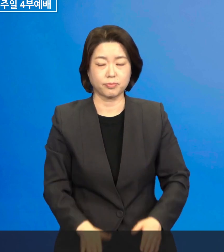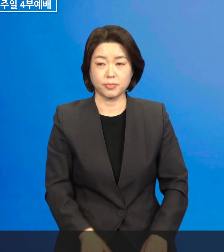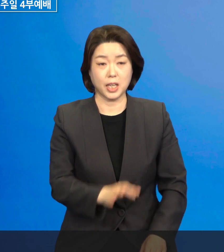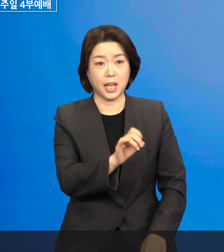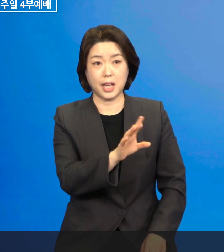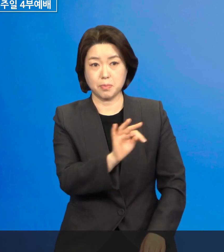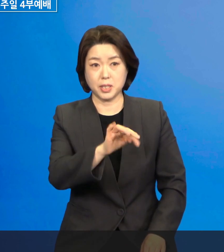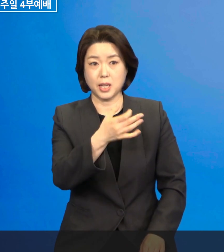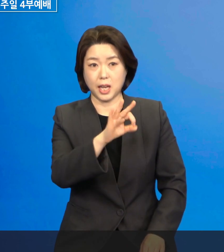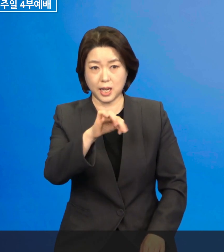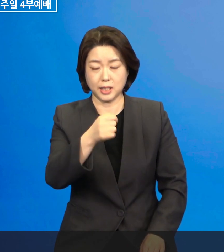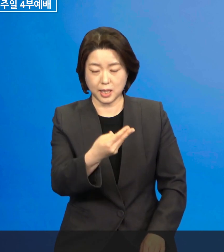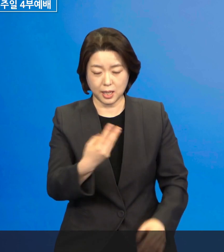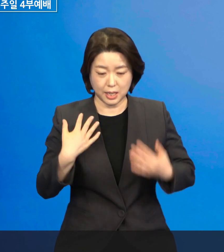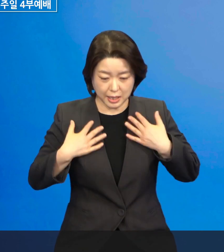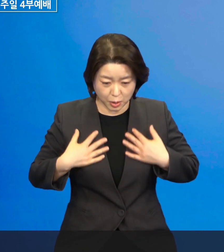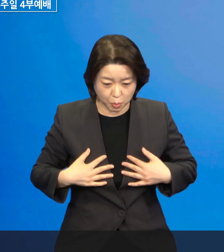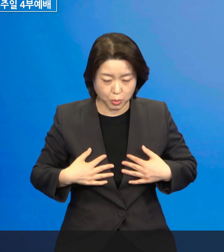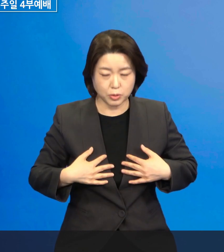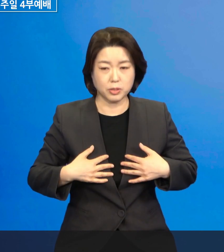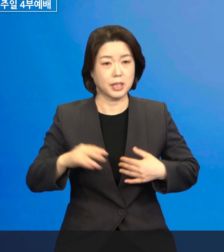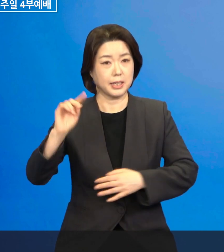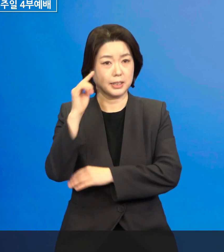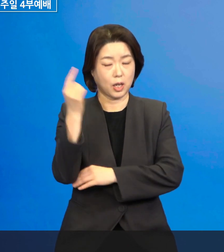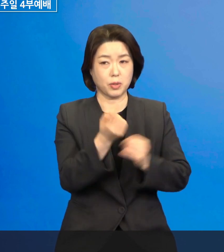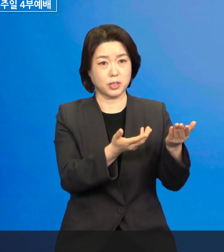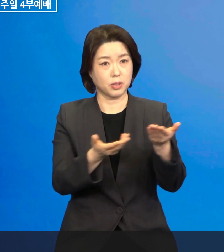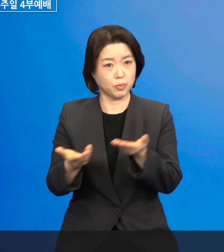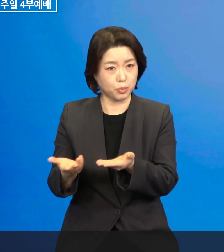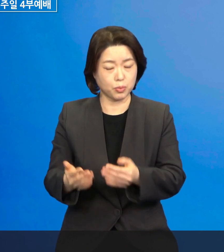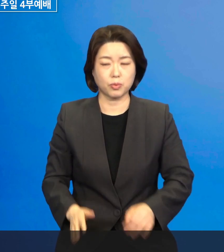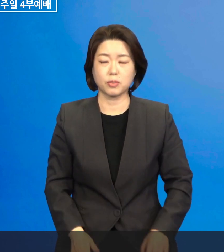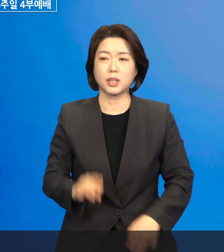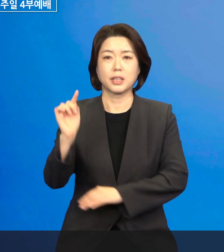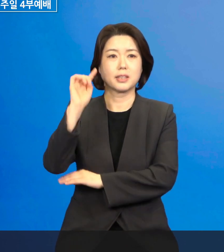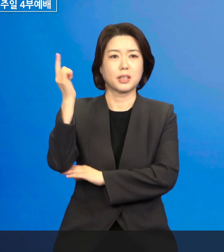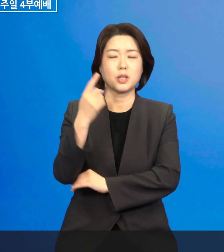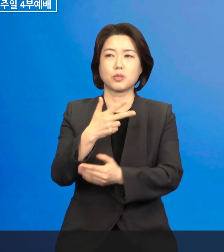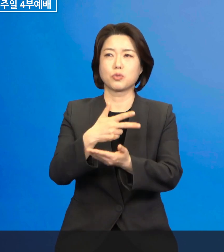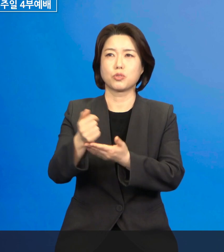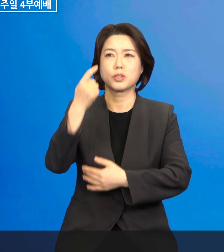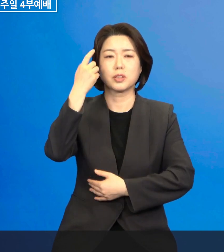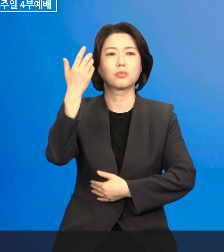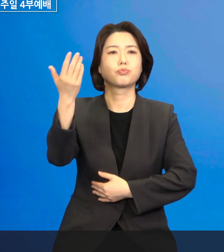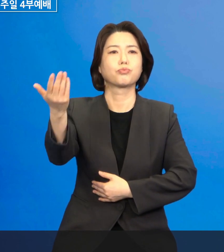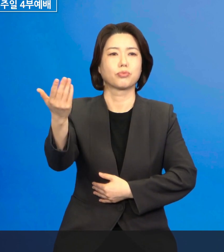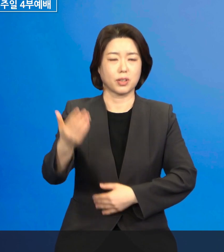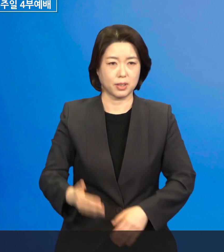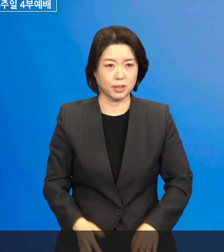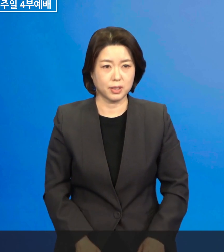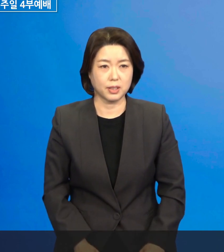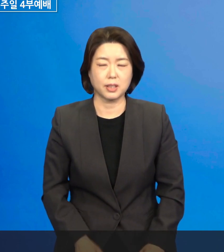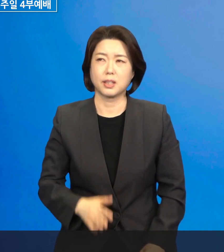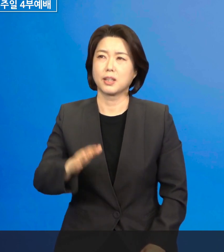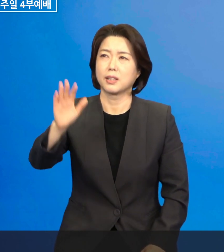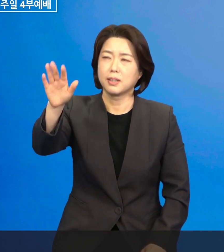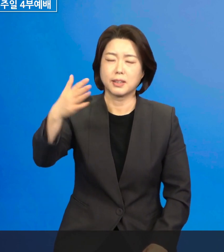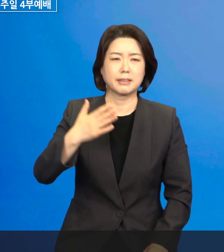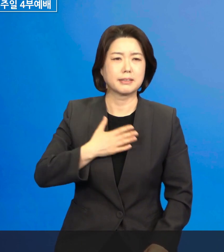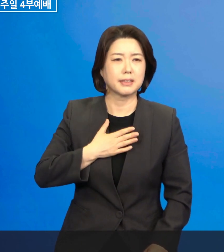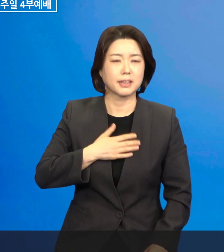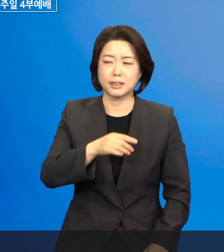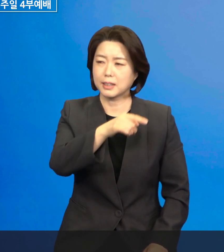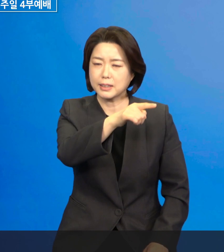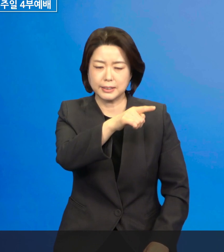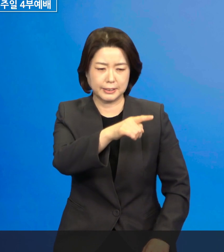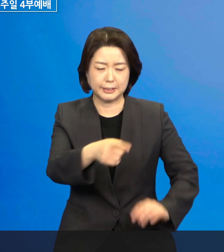아비아달이 에봇을 다윗에게 가져오니 다윗이 주님께 문의하였다. 제가 이